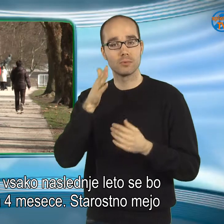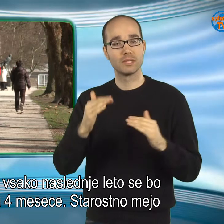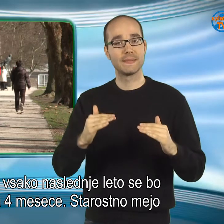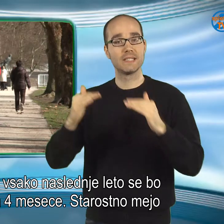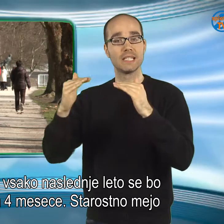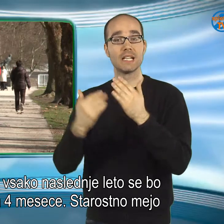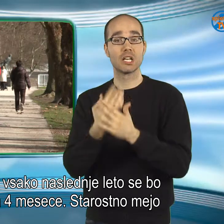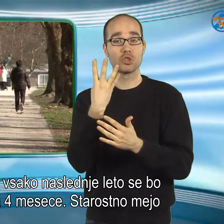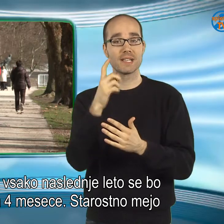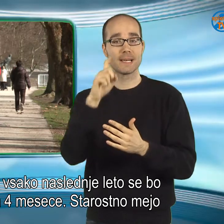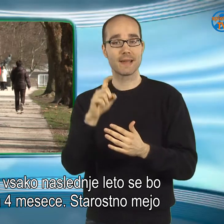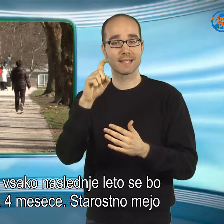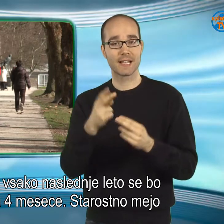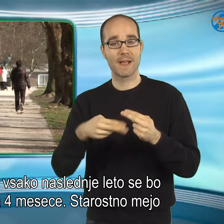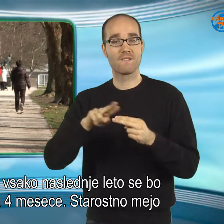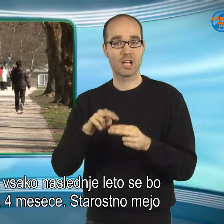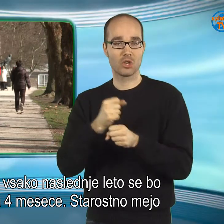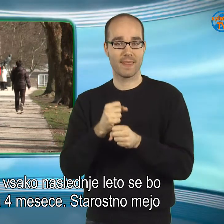mesece.